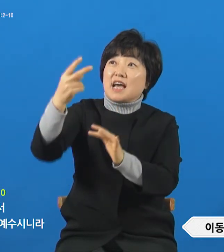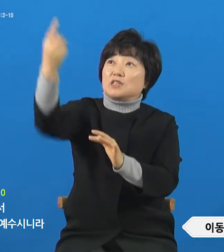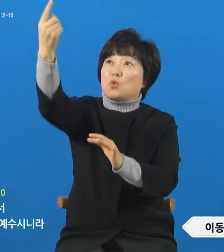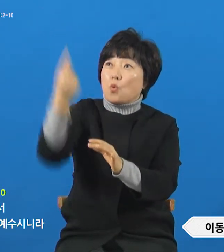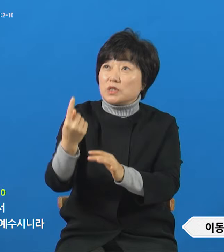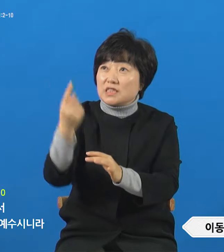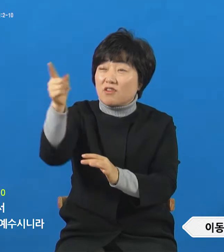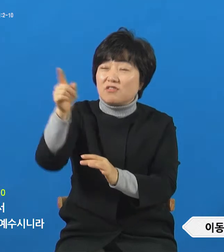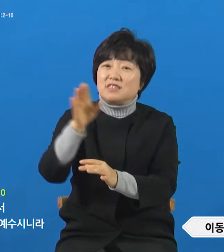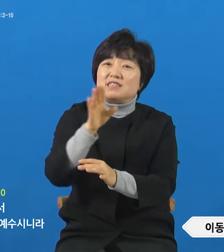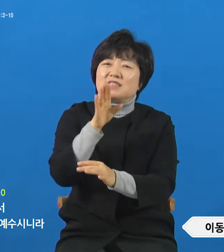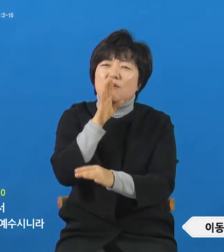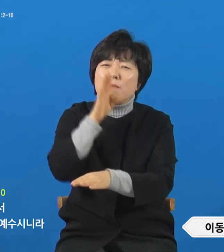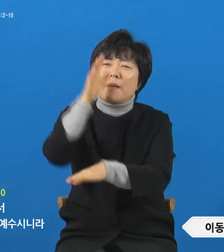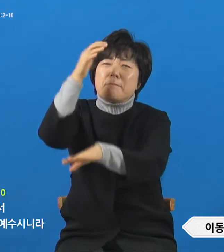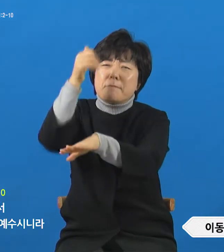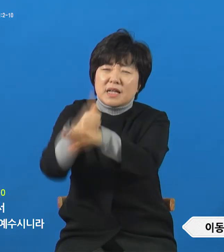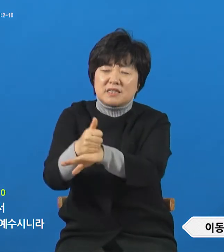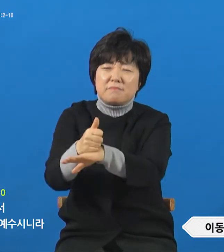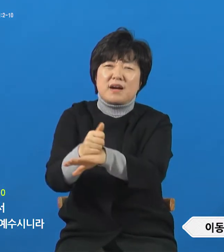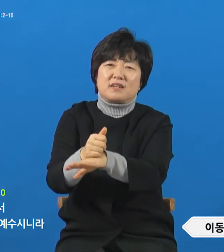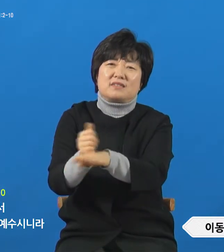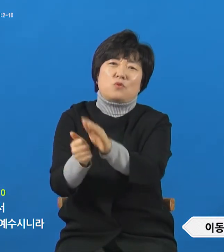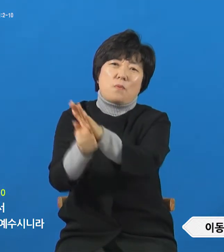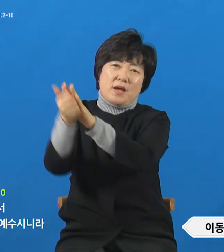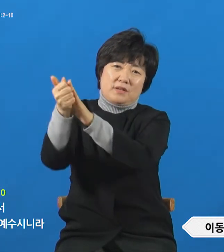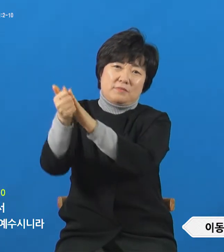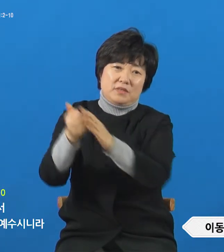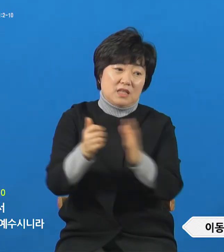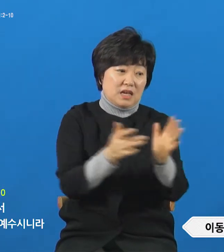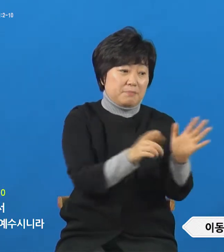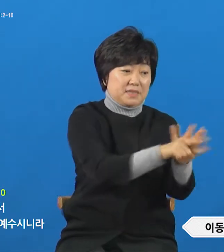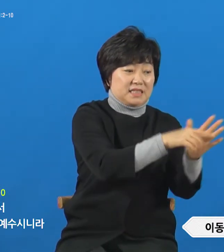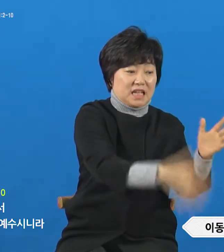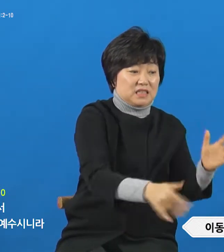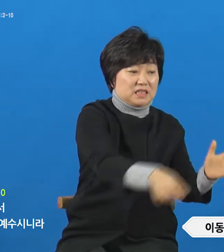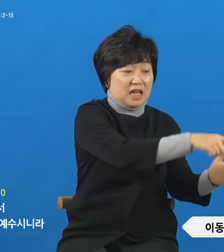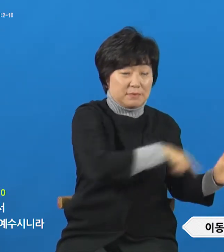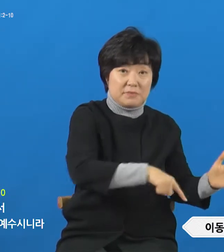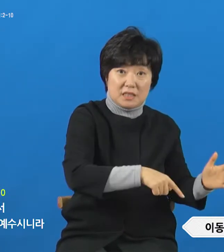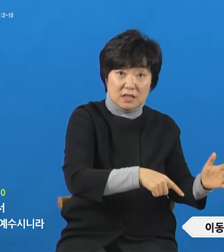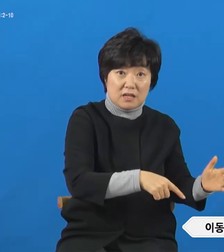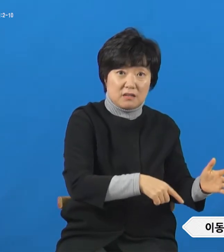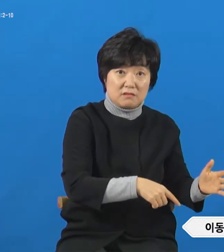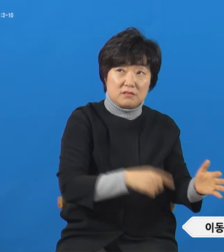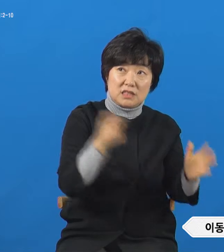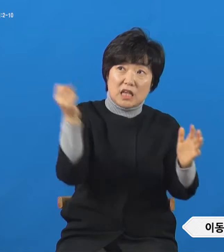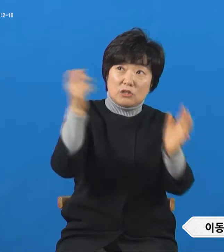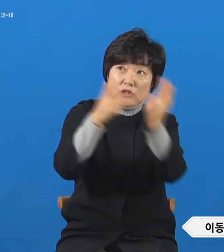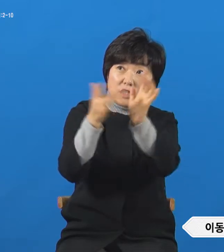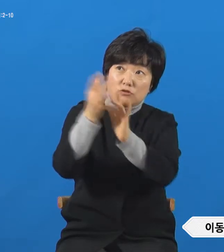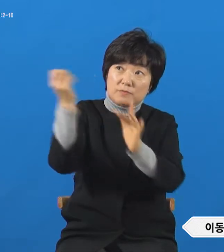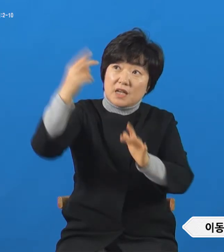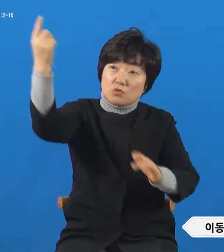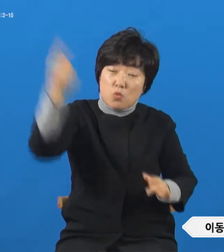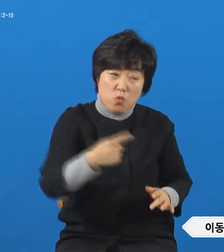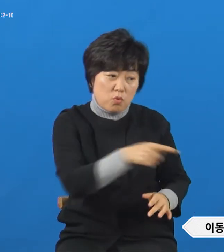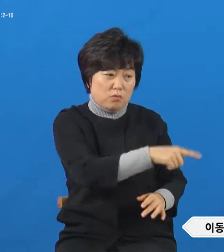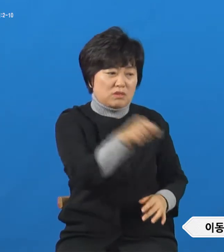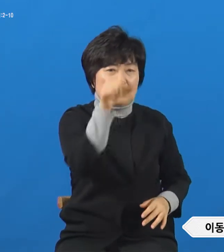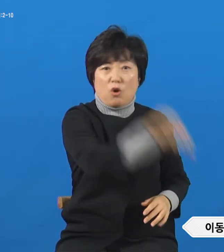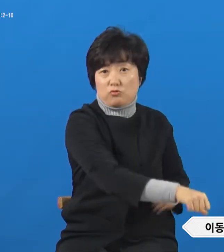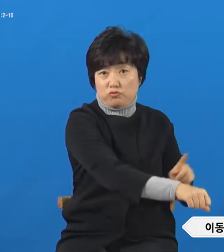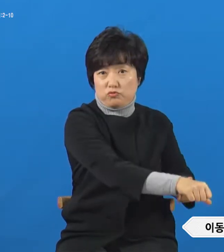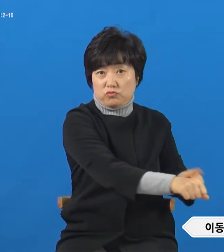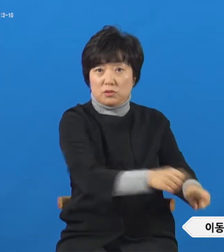우리에게는 궁극적인 소망이에요. 안 믿는 사람들에게는 주님이 다시 오신다는 것이 재앙이지만 믿는 우리에게는 그분이